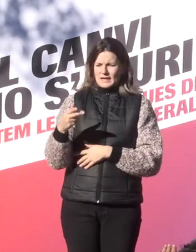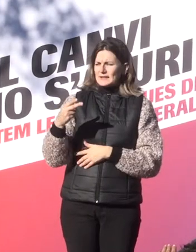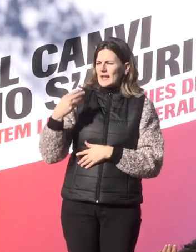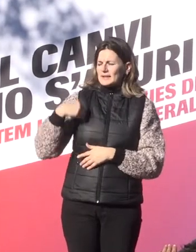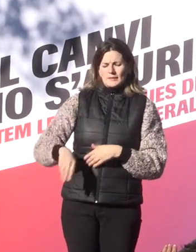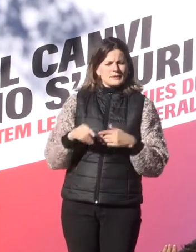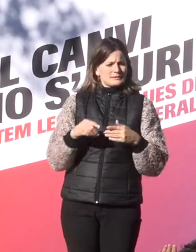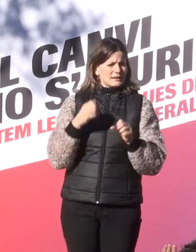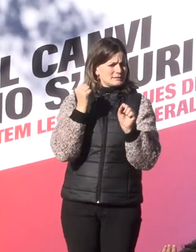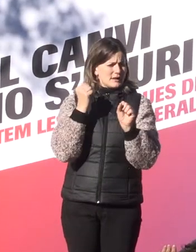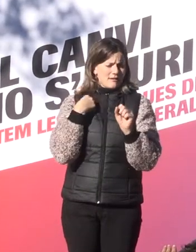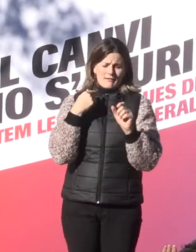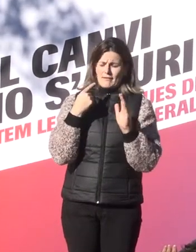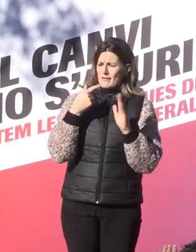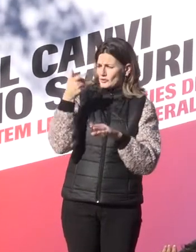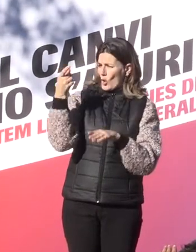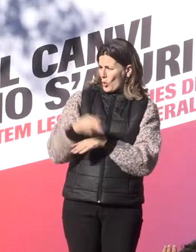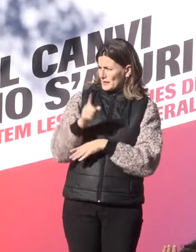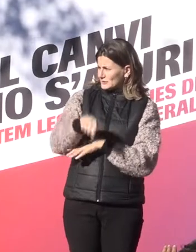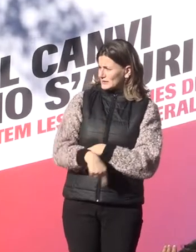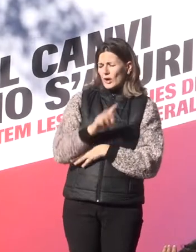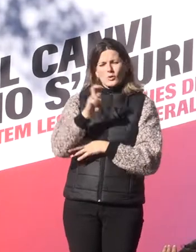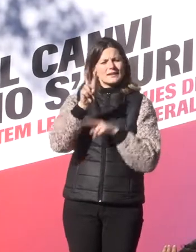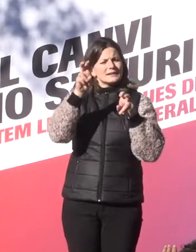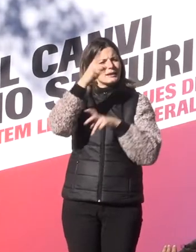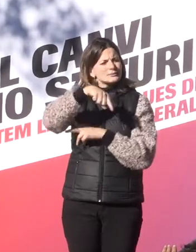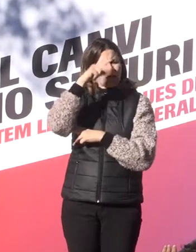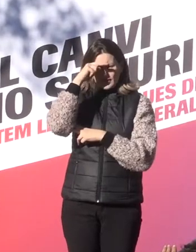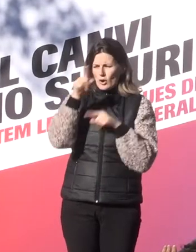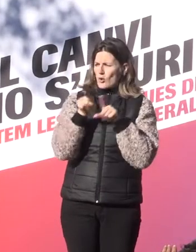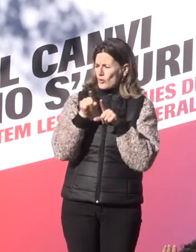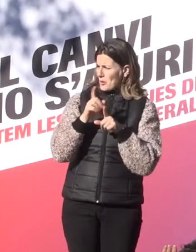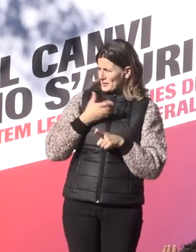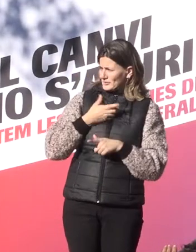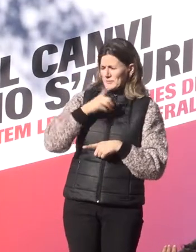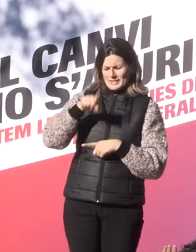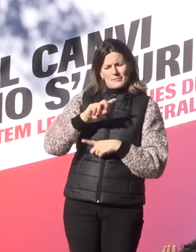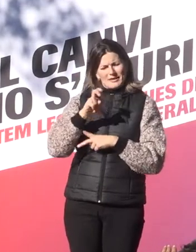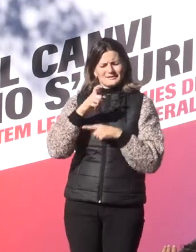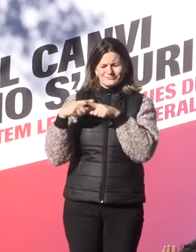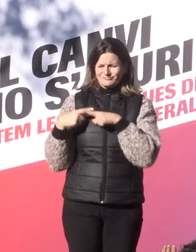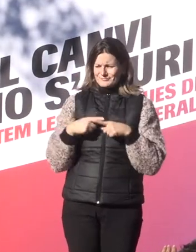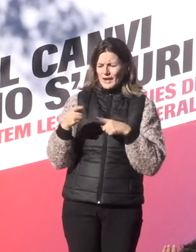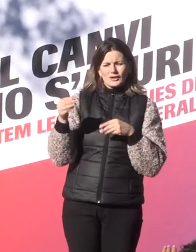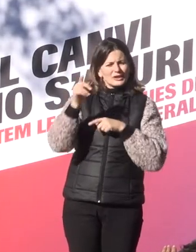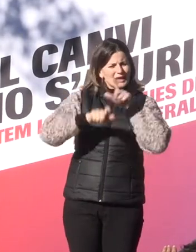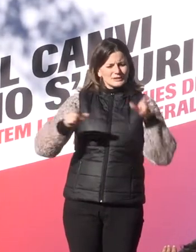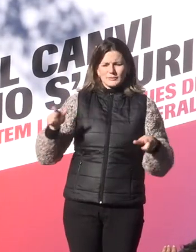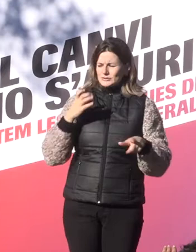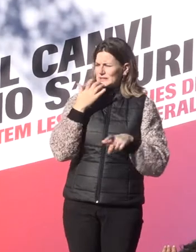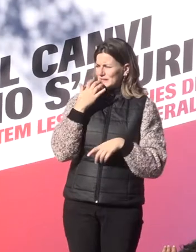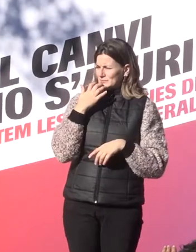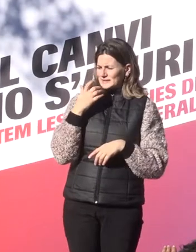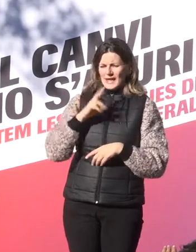los mismos deberes y porque eso es así otra cosa que nos preocupa también como ayuntamiento es que toda esta gente que